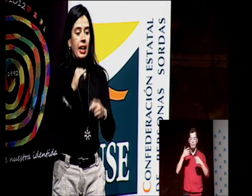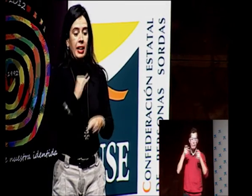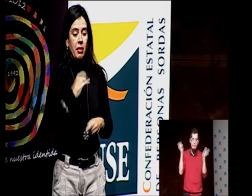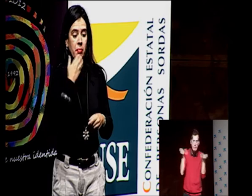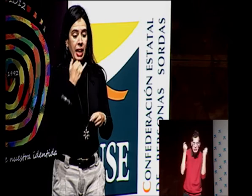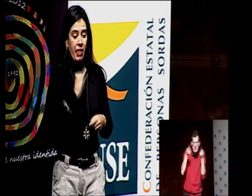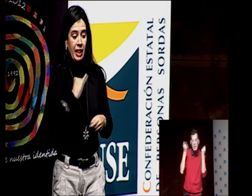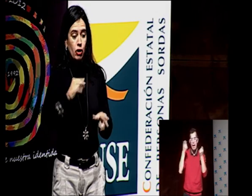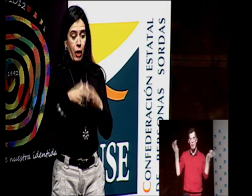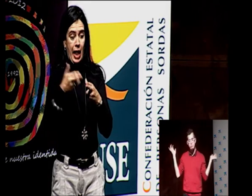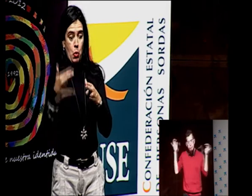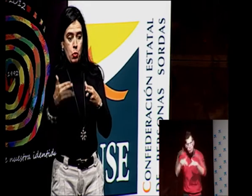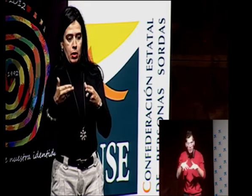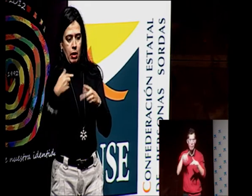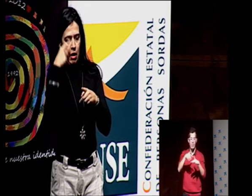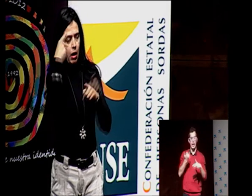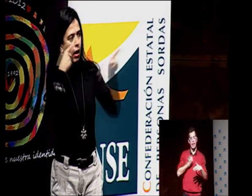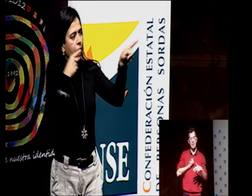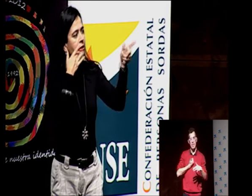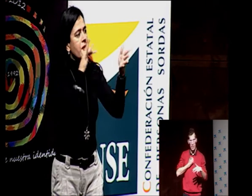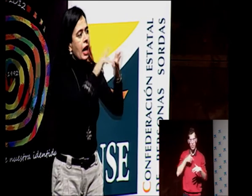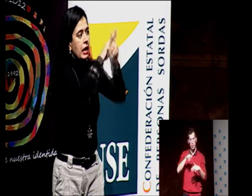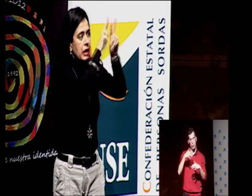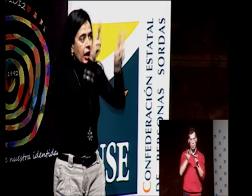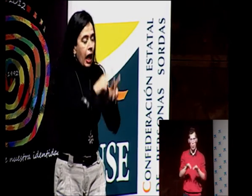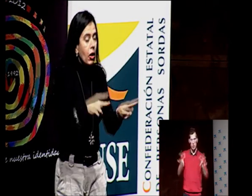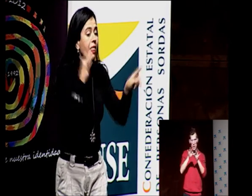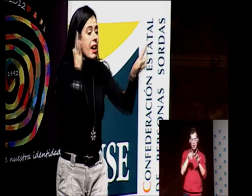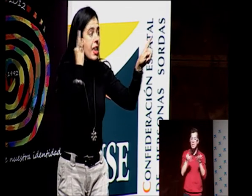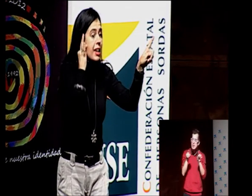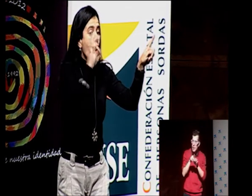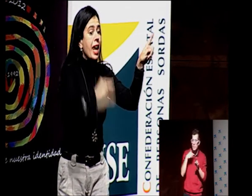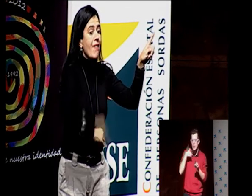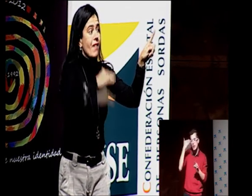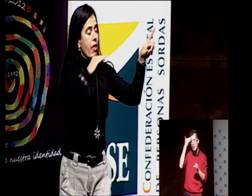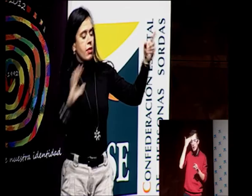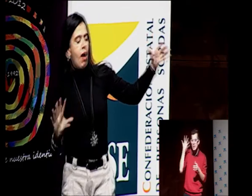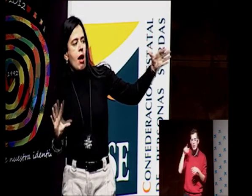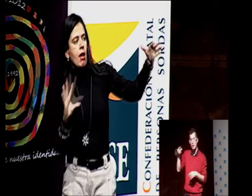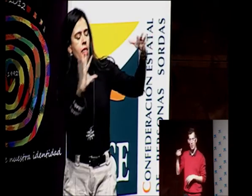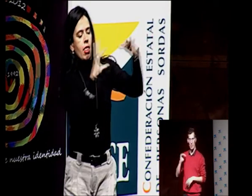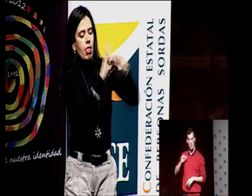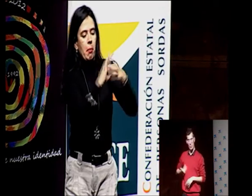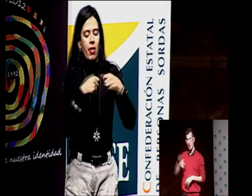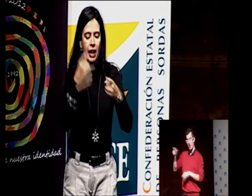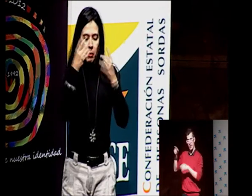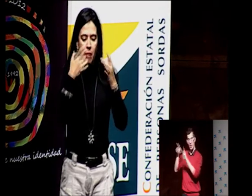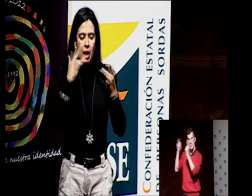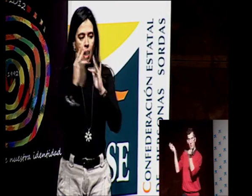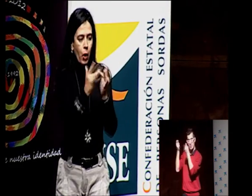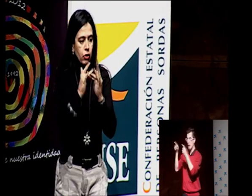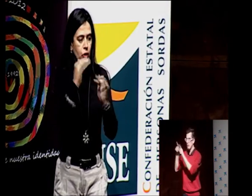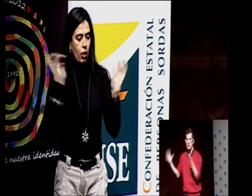no En ese sentido la identidad Social es y quizás en momentos